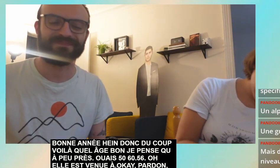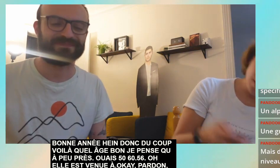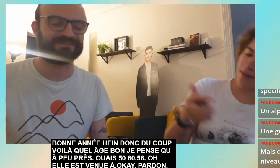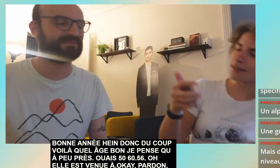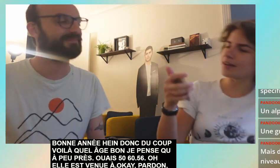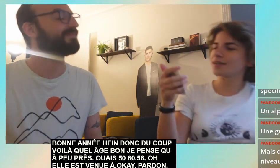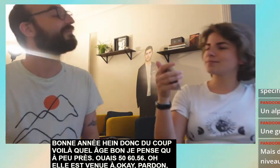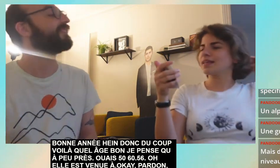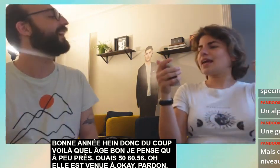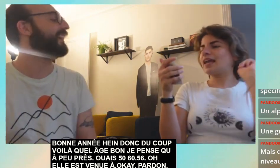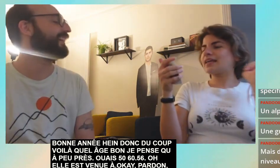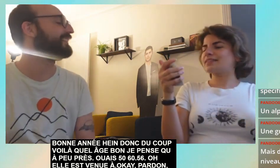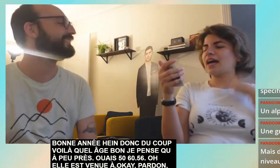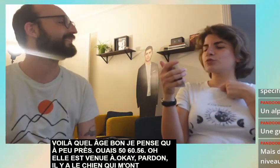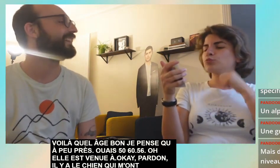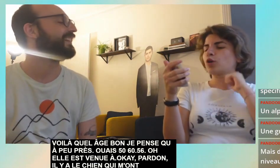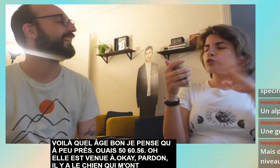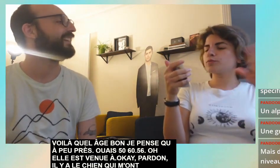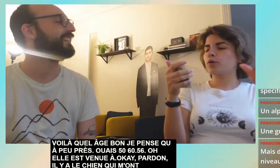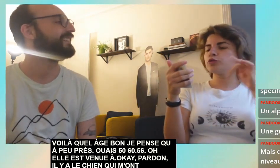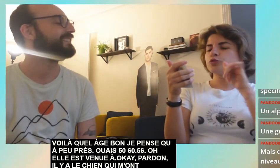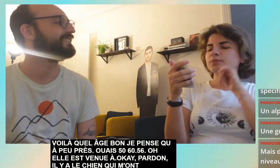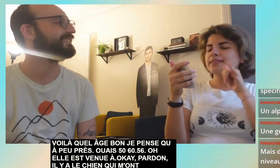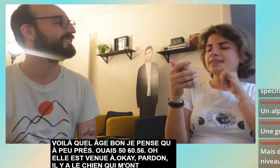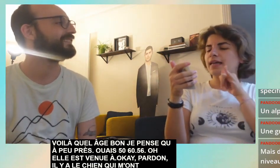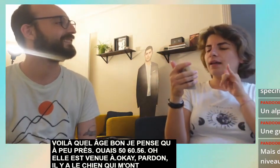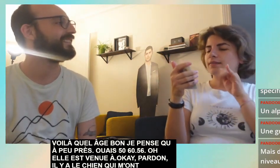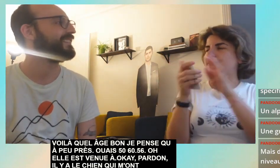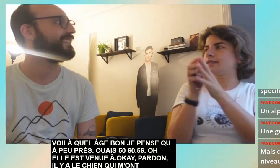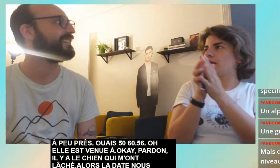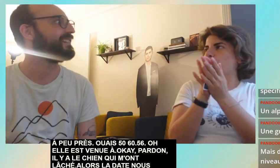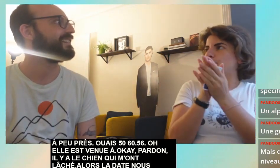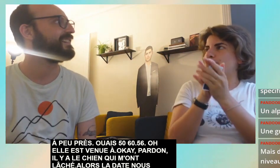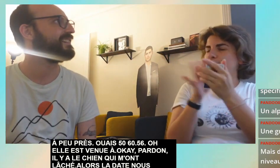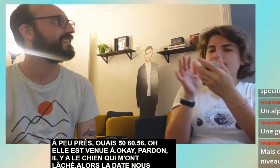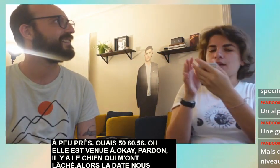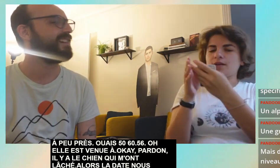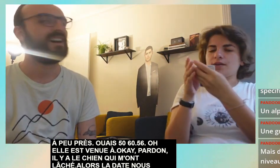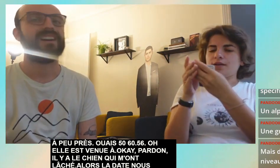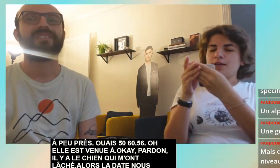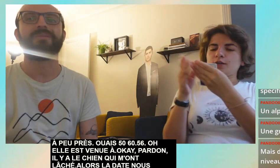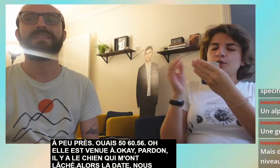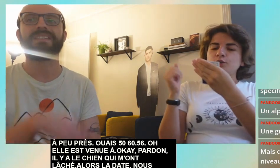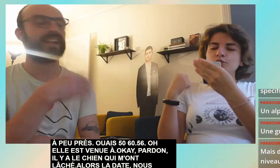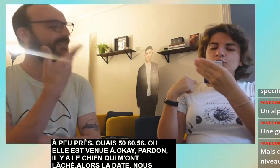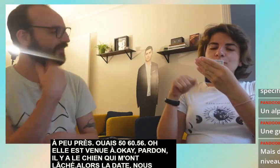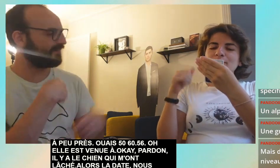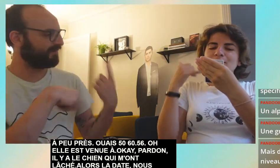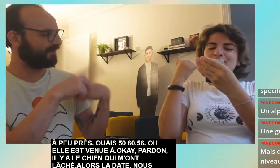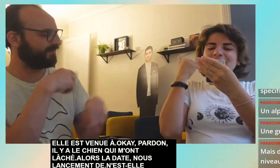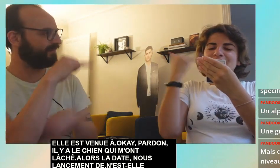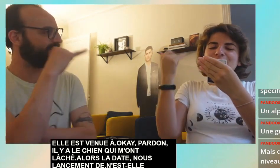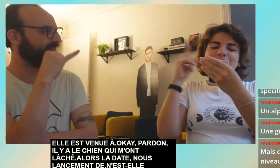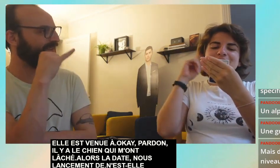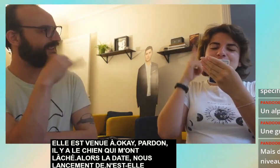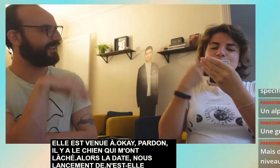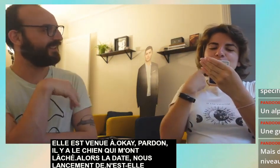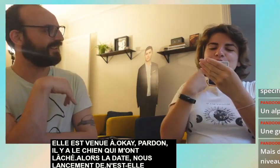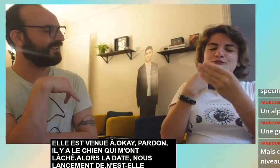Alors, la date du lancement de Minitel Dialogue. Oh, le mini. Tu as nommé le téléphone dessus, tu